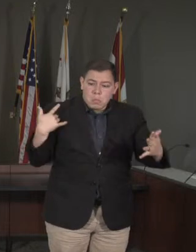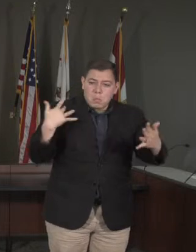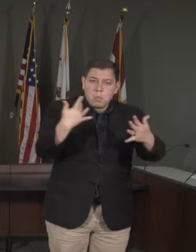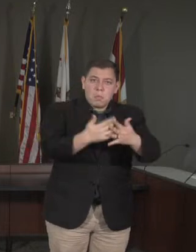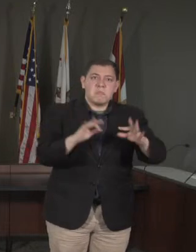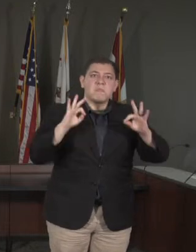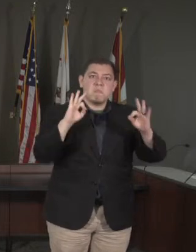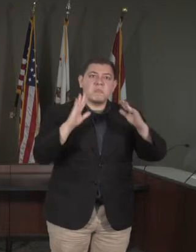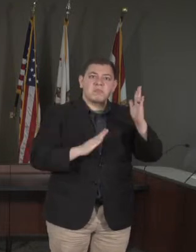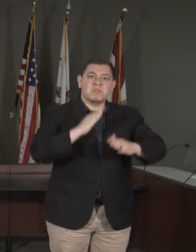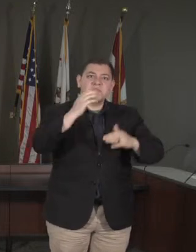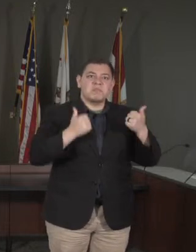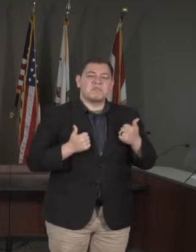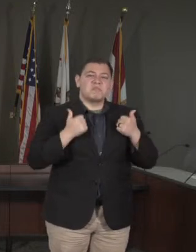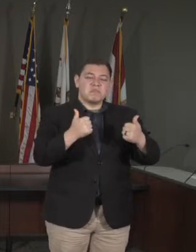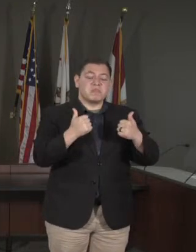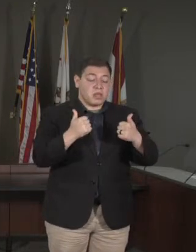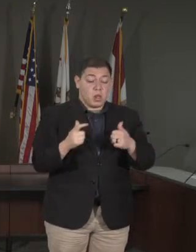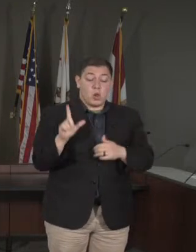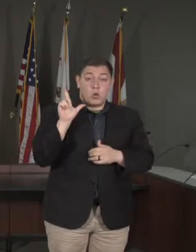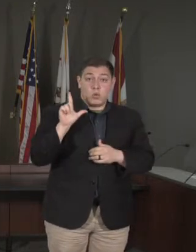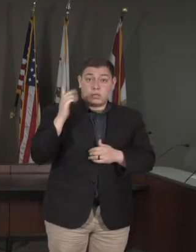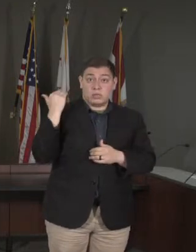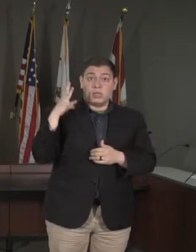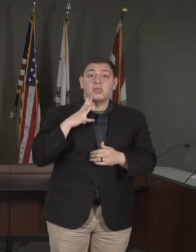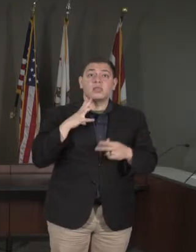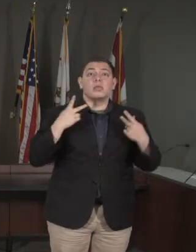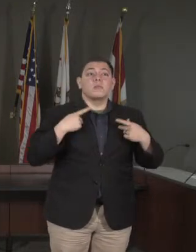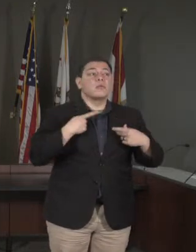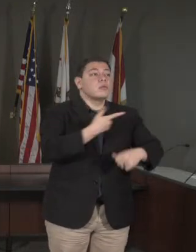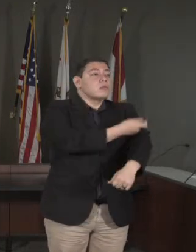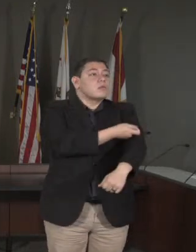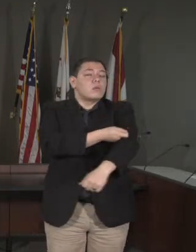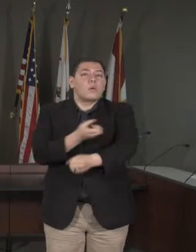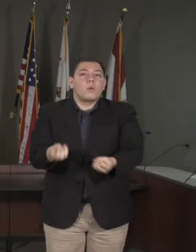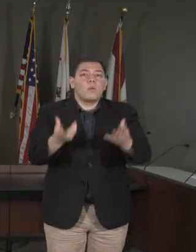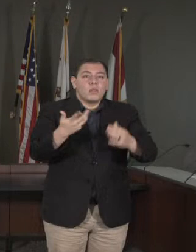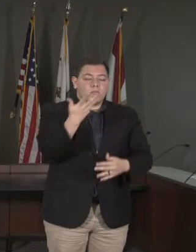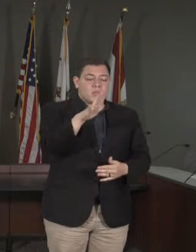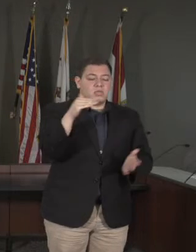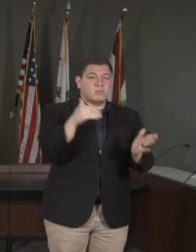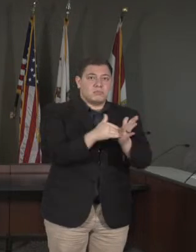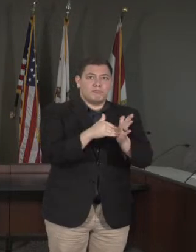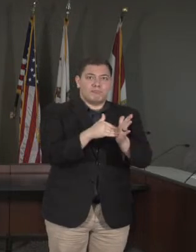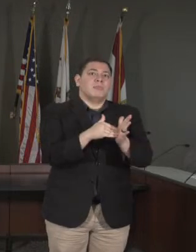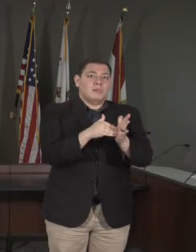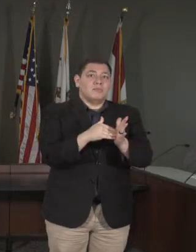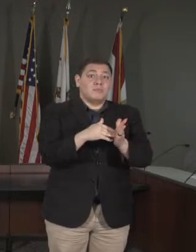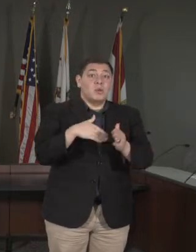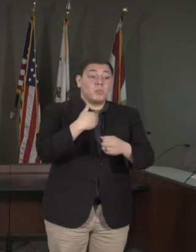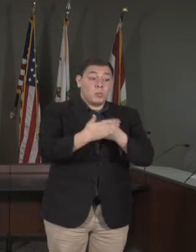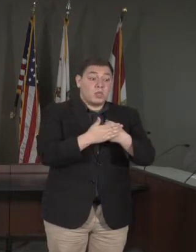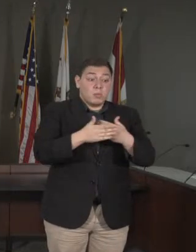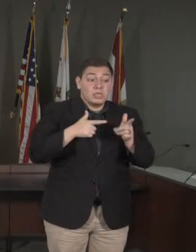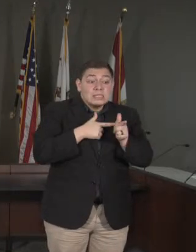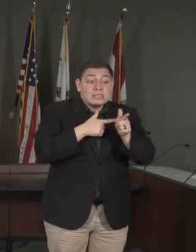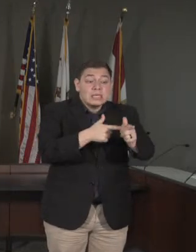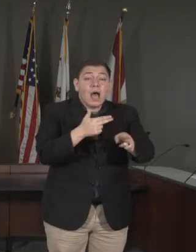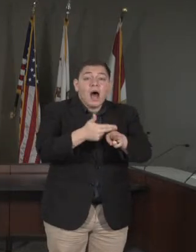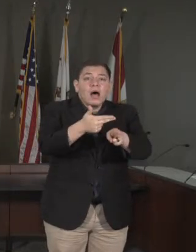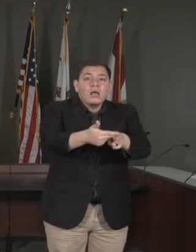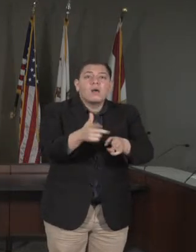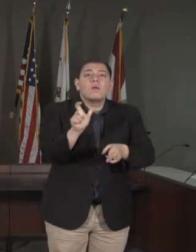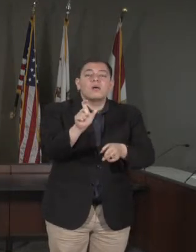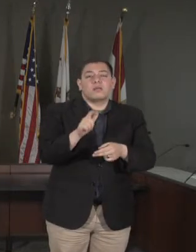posible. Este lunes ya llegamos a la meta de 10,000 vacunas y ahora se extenderá el programa al 17 de junio en donde podemos